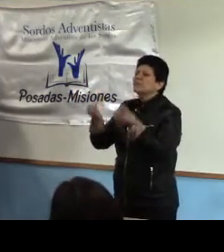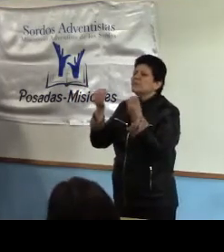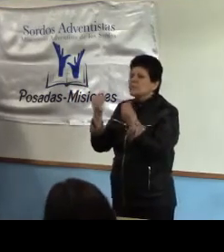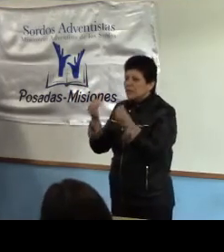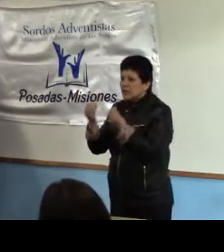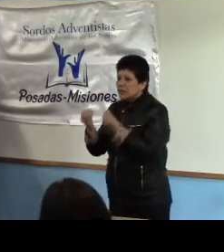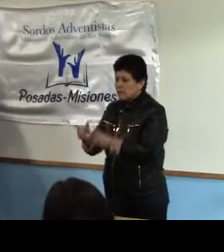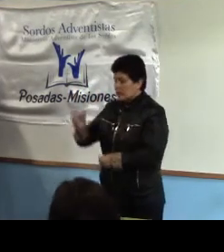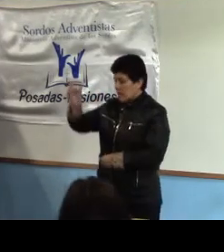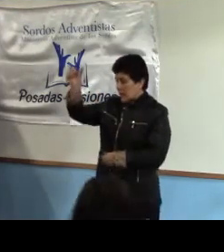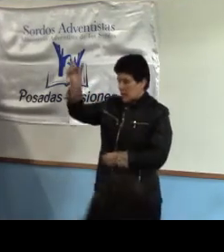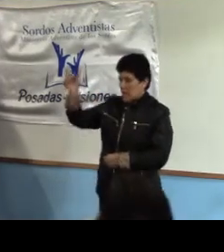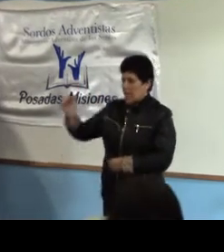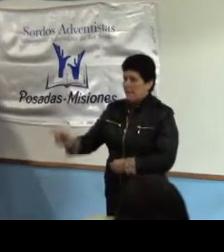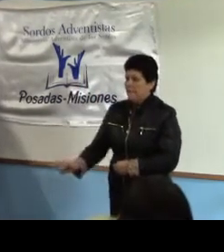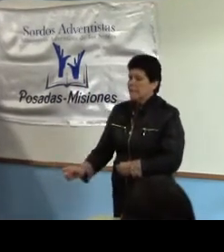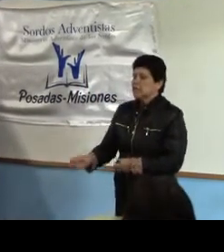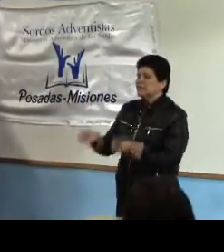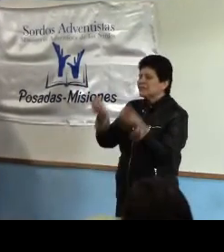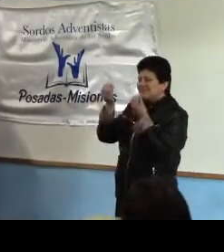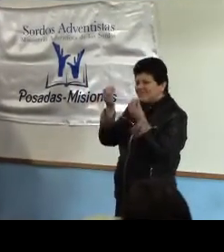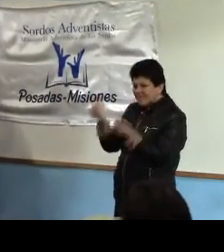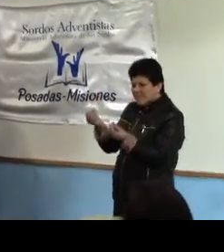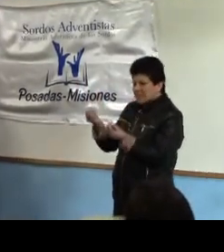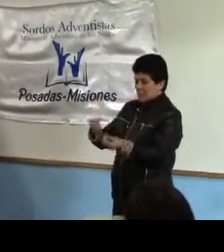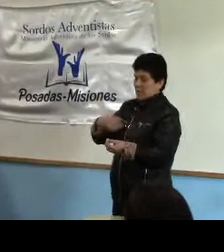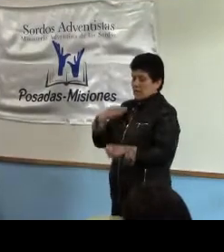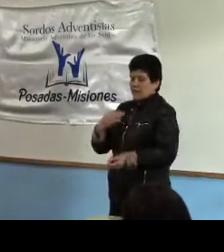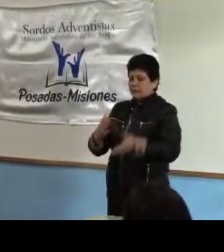sean capaces de reflejar su carácter.